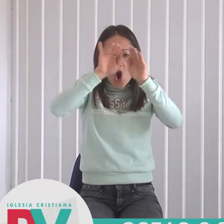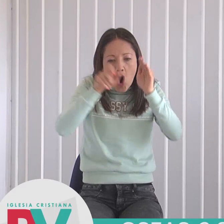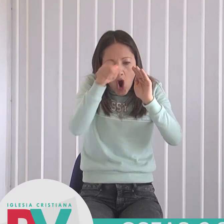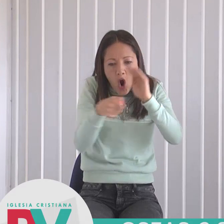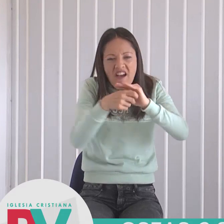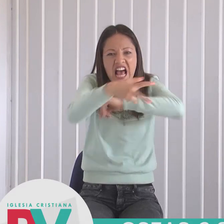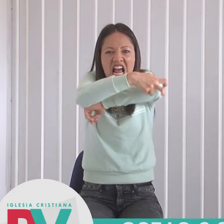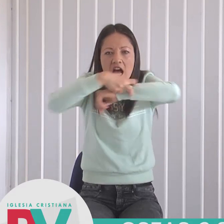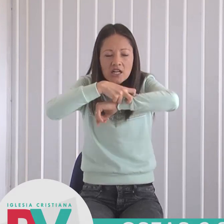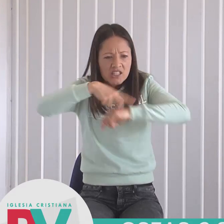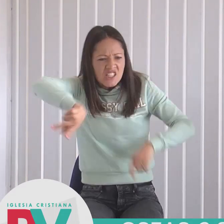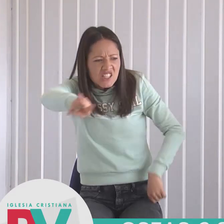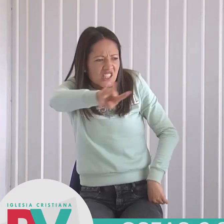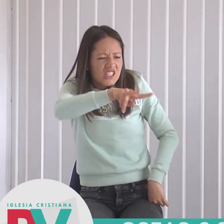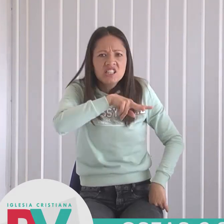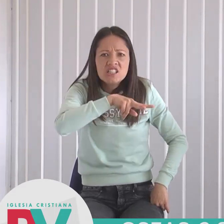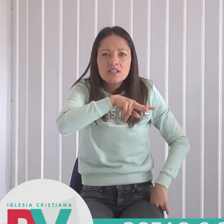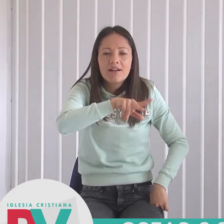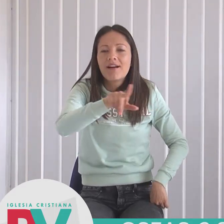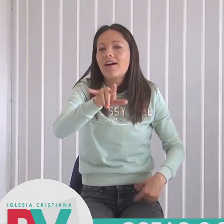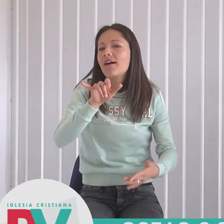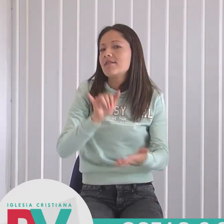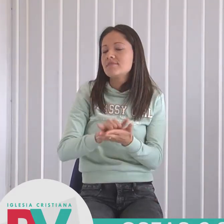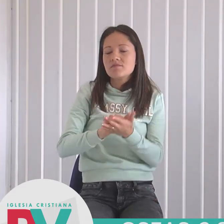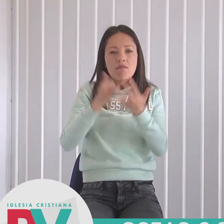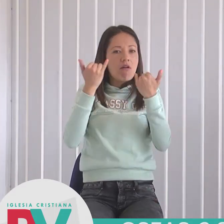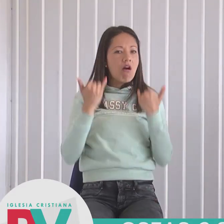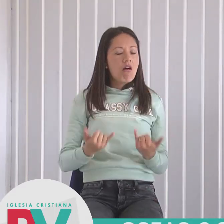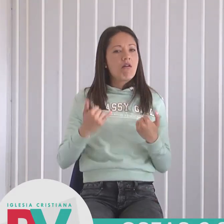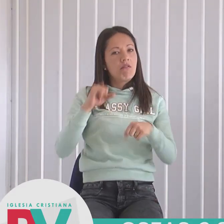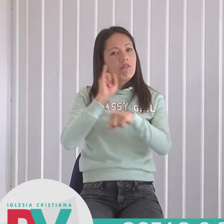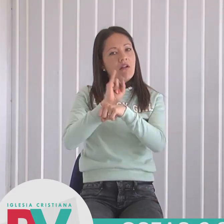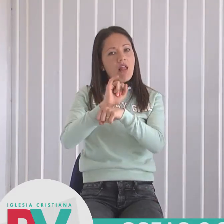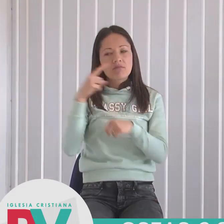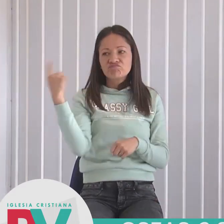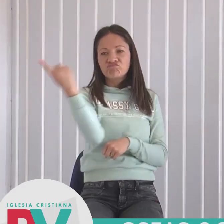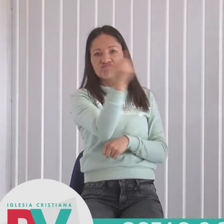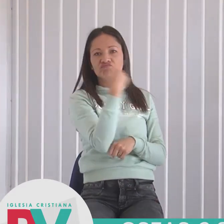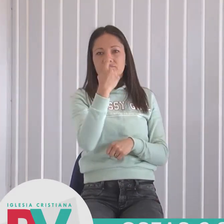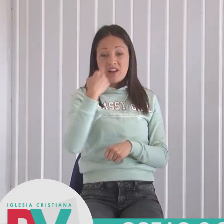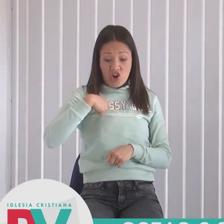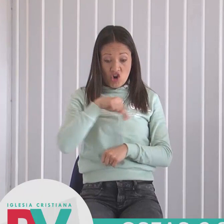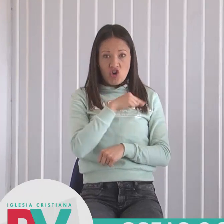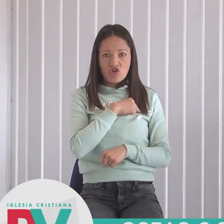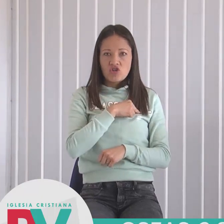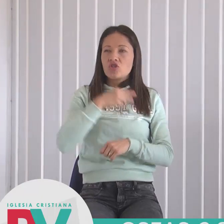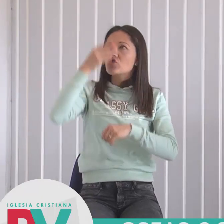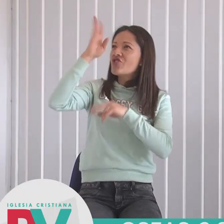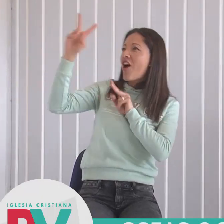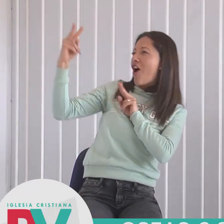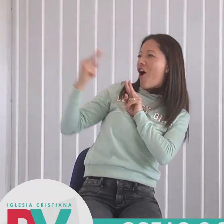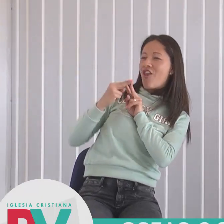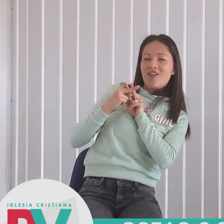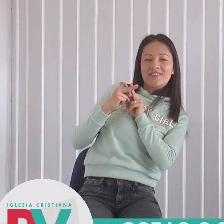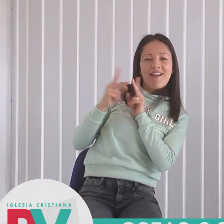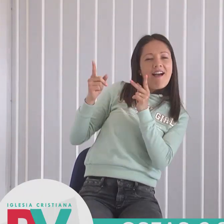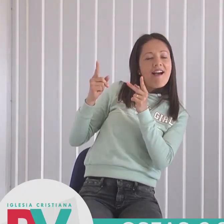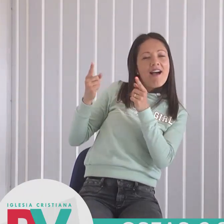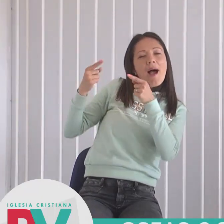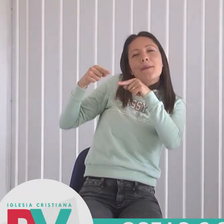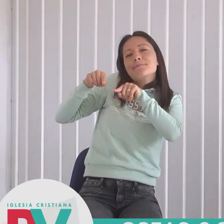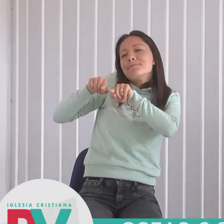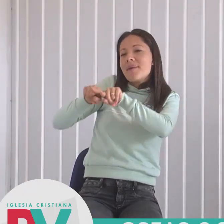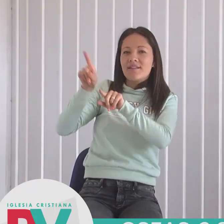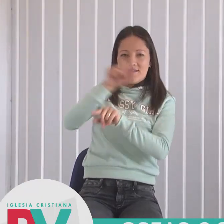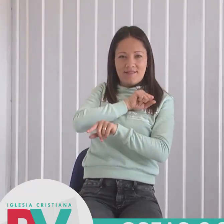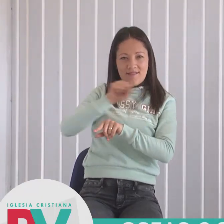ladrones. Lo mismo puede ocurrir en nosotros como iglesia. Que nosotros, en vez de ser conocidos como la amante del Señor,